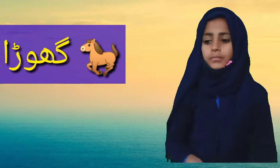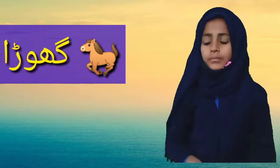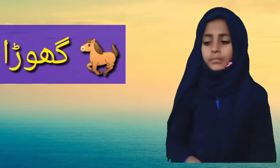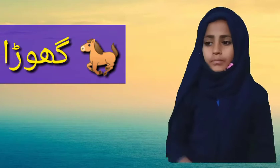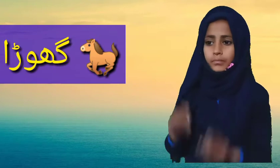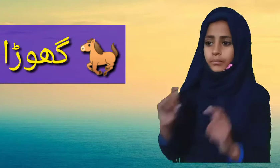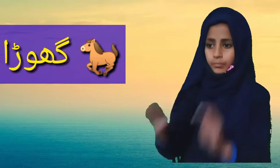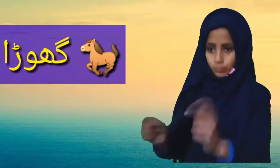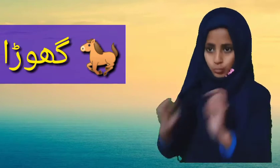घोड़ा,